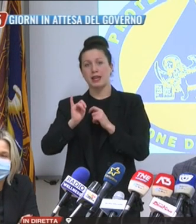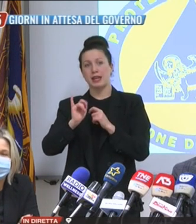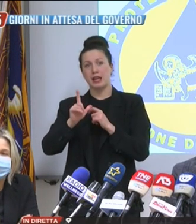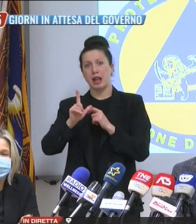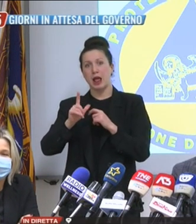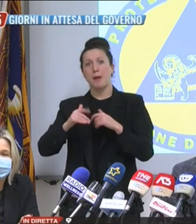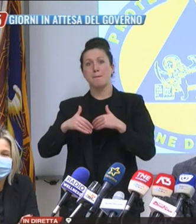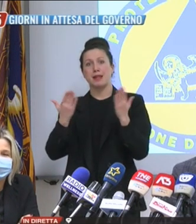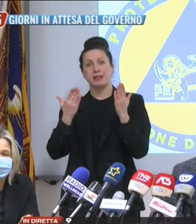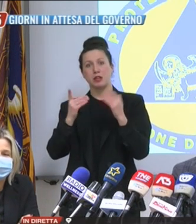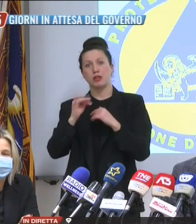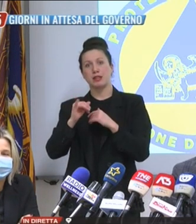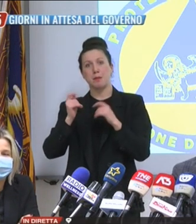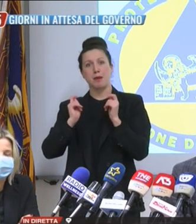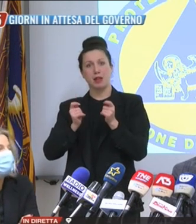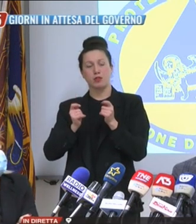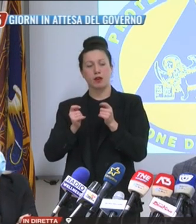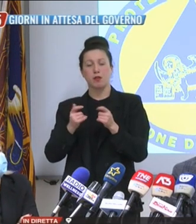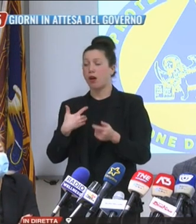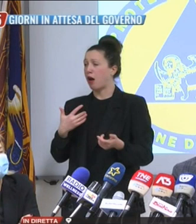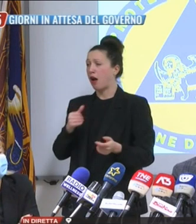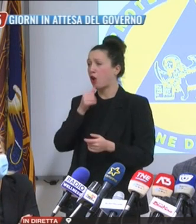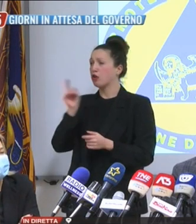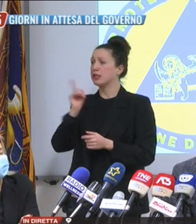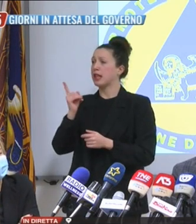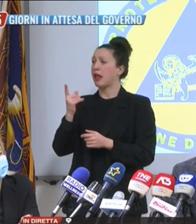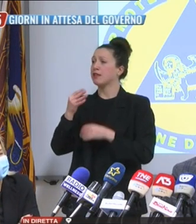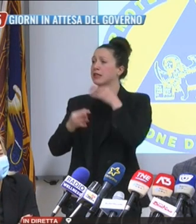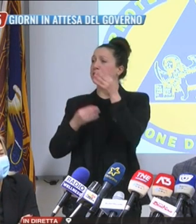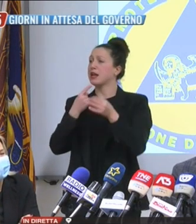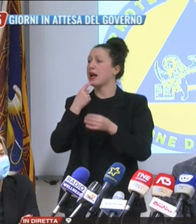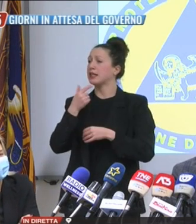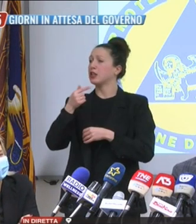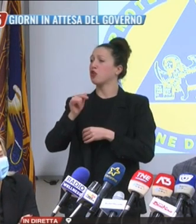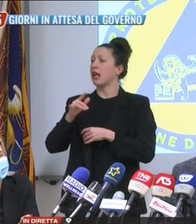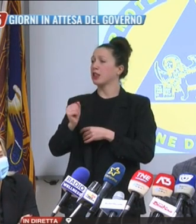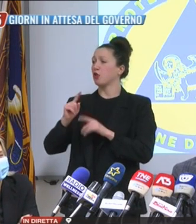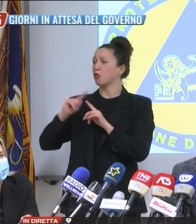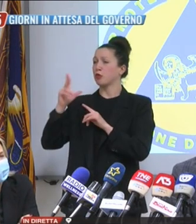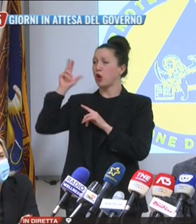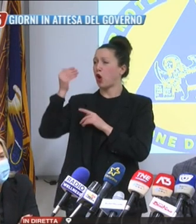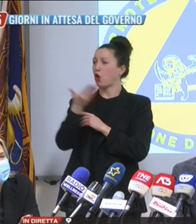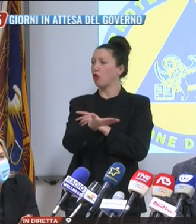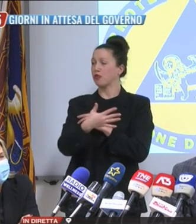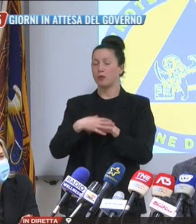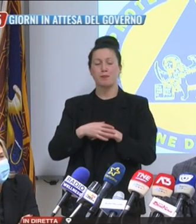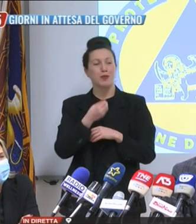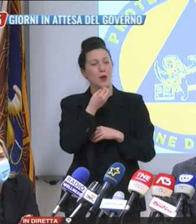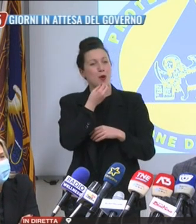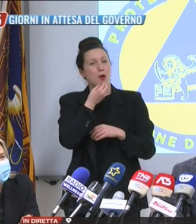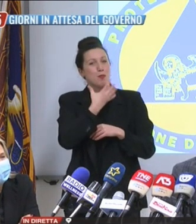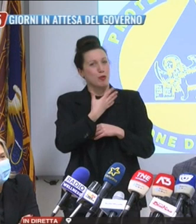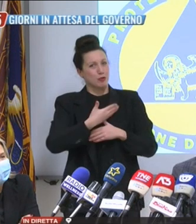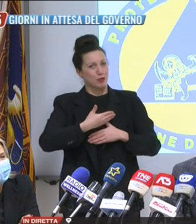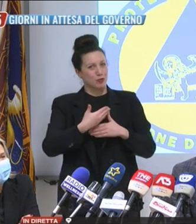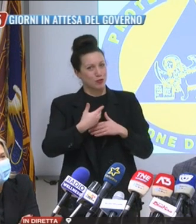grazie. Tosato, non serve neanche che tu lo presenti, ormai lo conoscono tutti. Buongiorno Presidente, io la